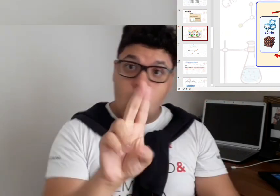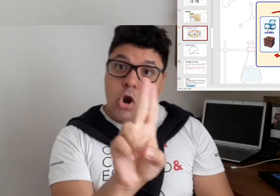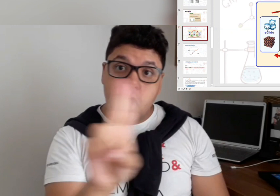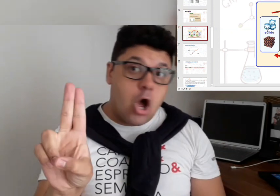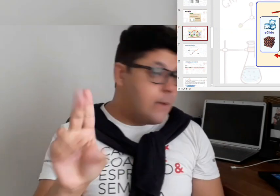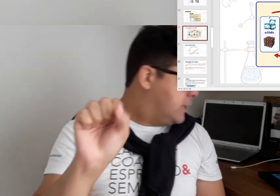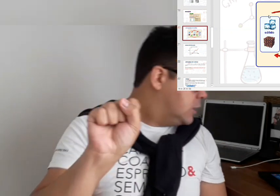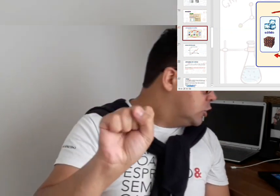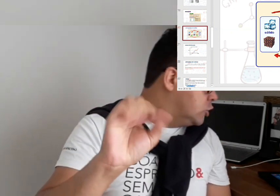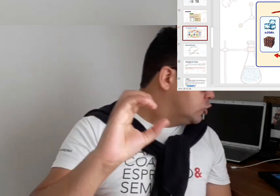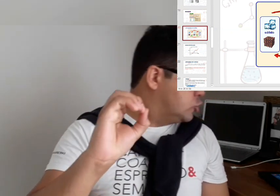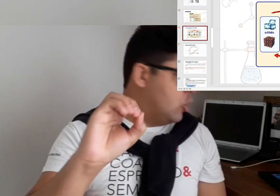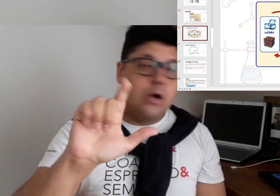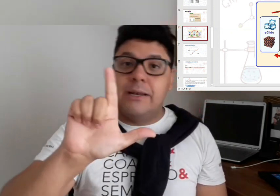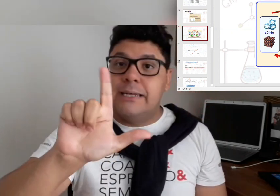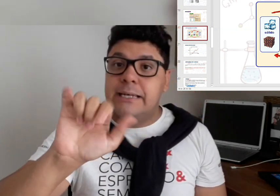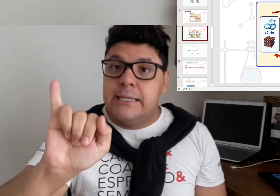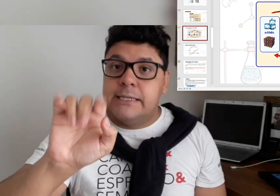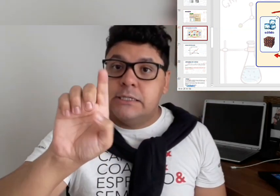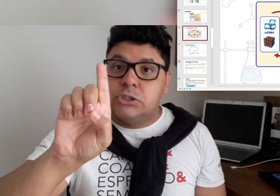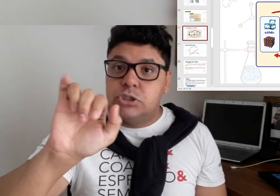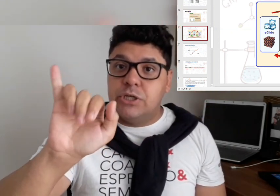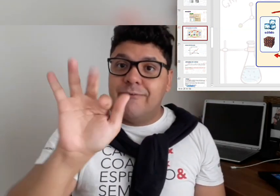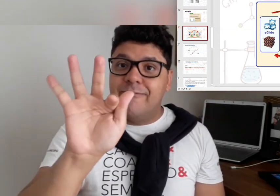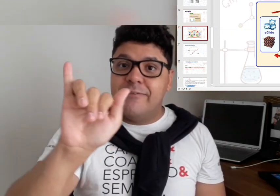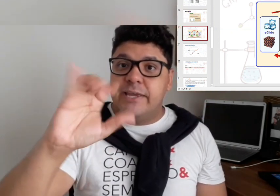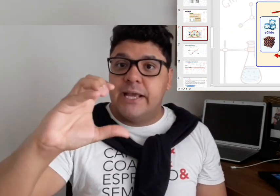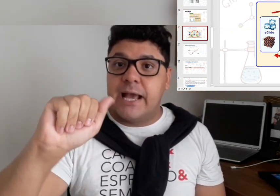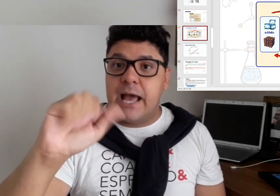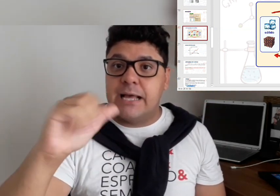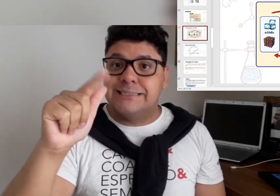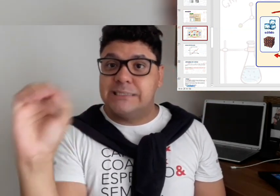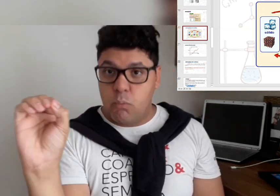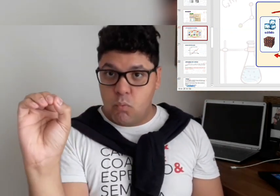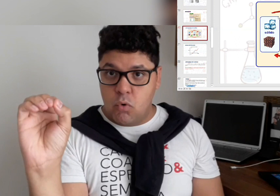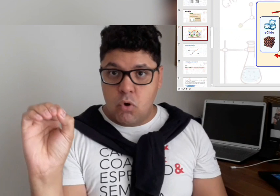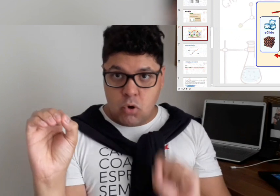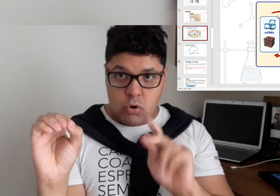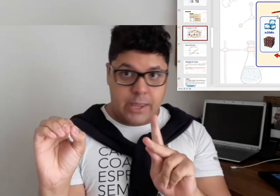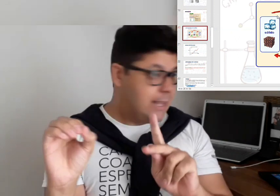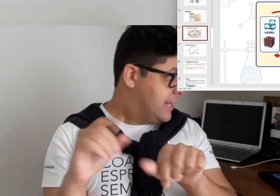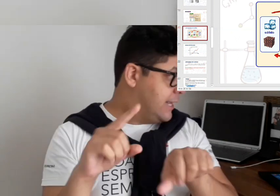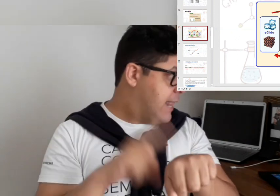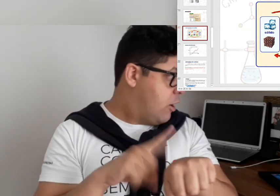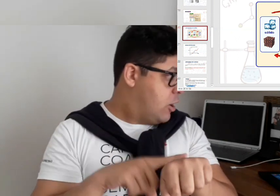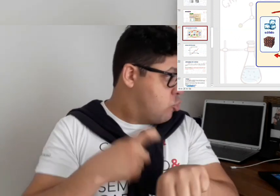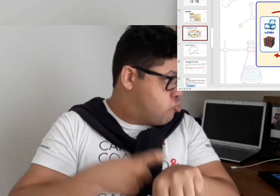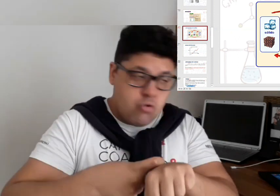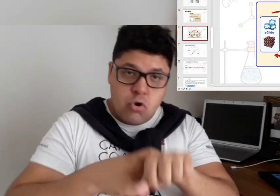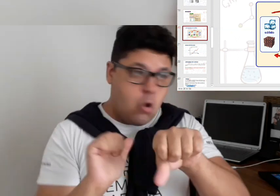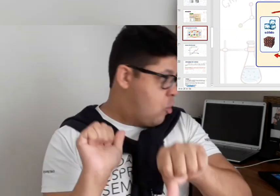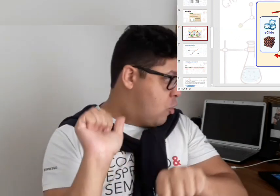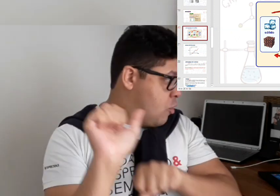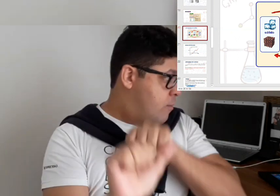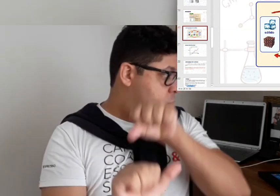passagem do estado sólido direto para o estado gasoso tem um nome também, é a